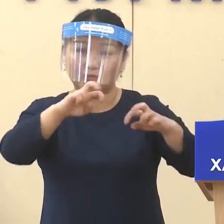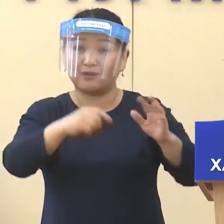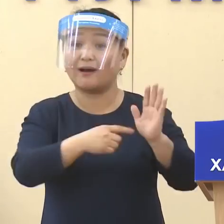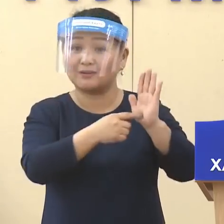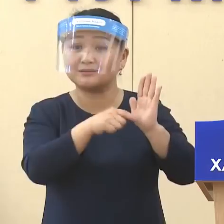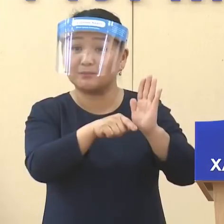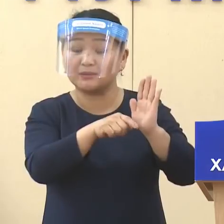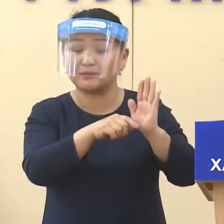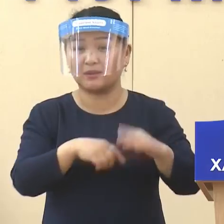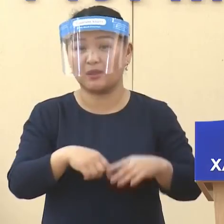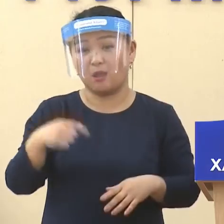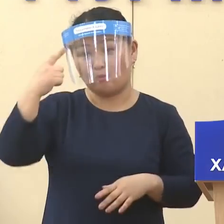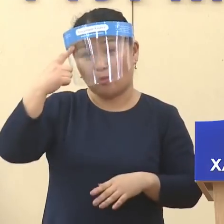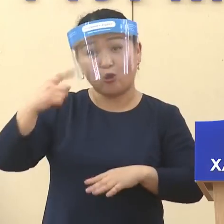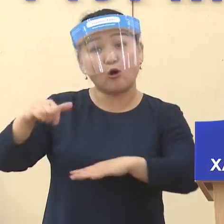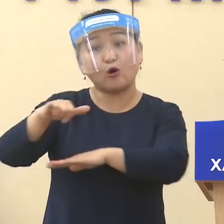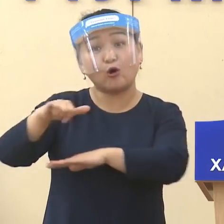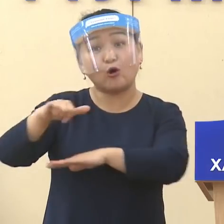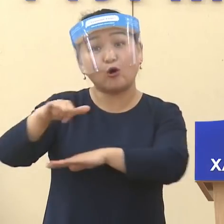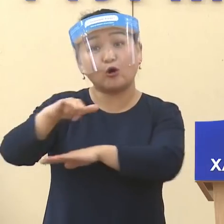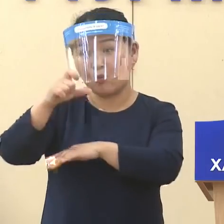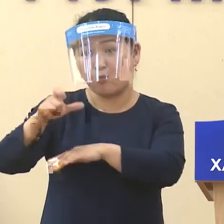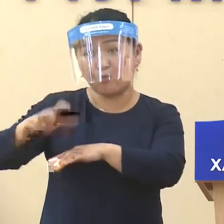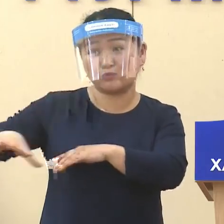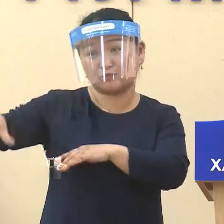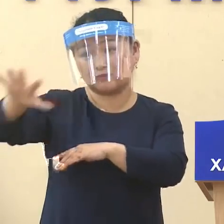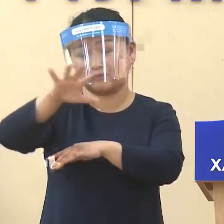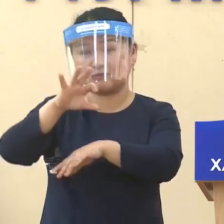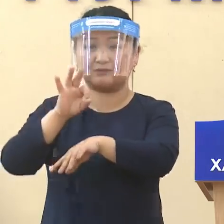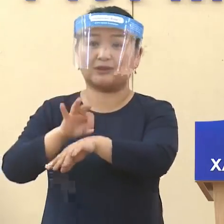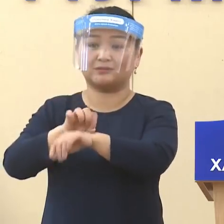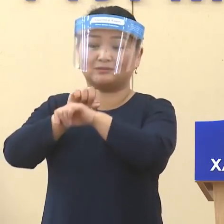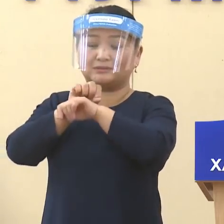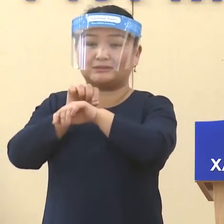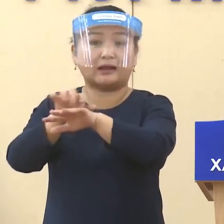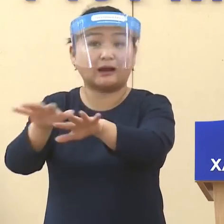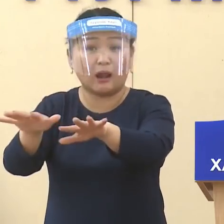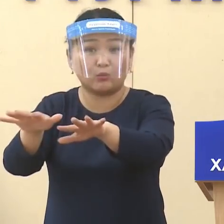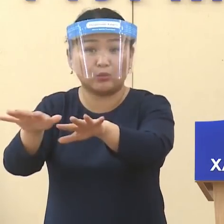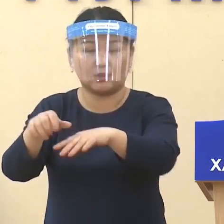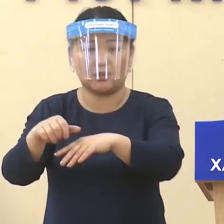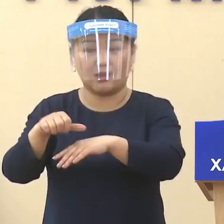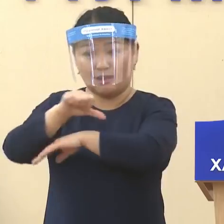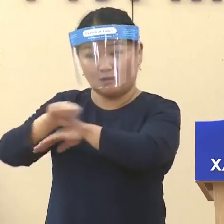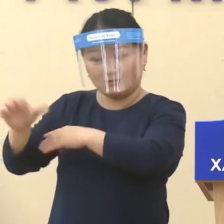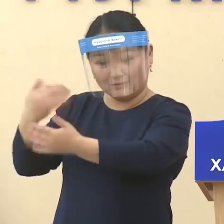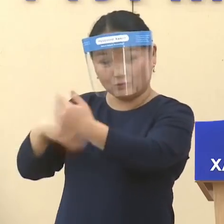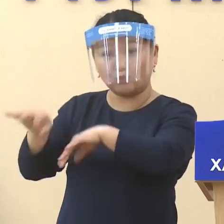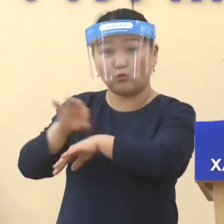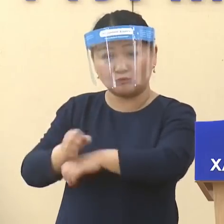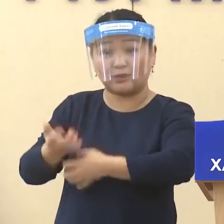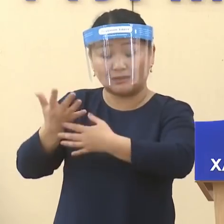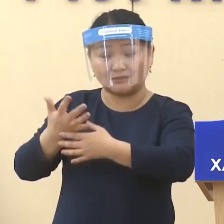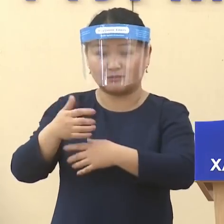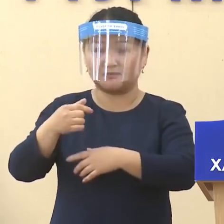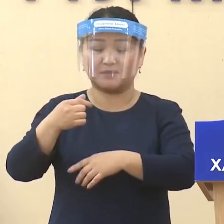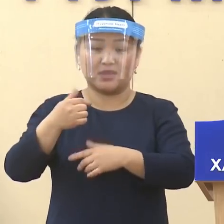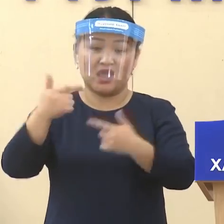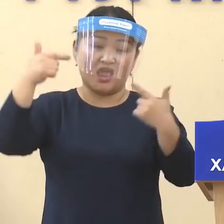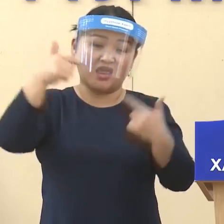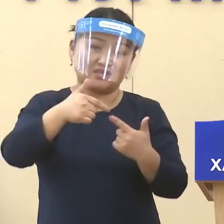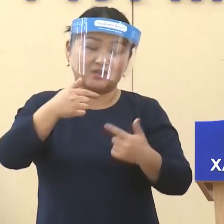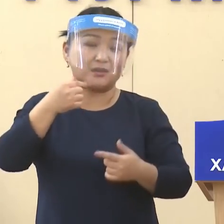манайхын манай орны хувьд одоогоор хүн амын дунд халдвар тархаагүй учраас бид нар эсрэг бие илрүүлэх шинжилгээ хийх шаардлагагүй. Зөвхөн